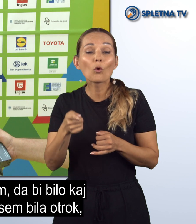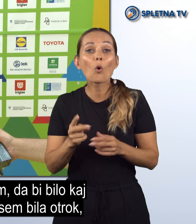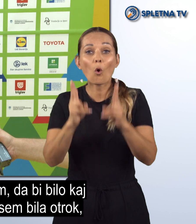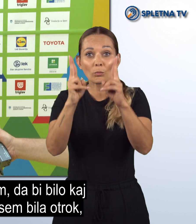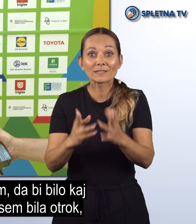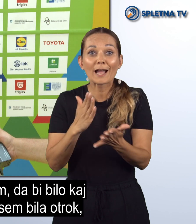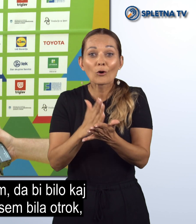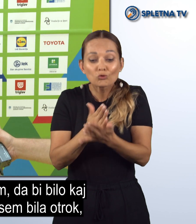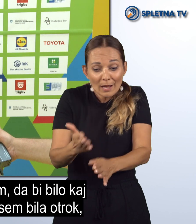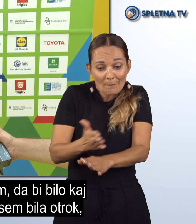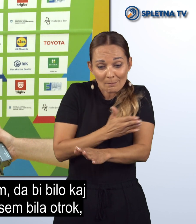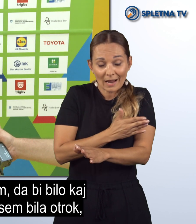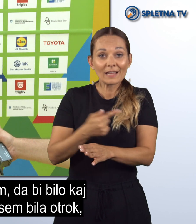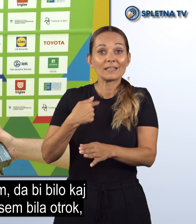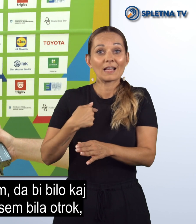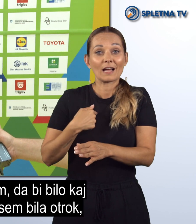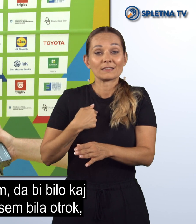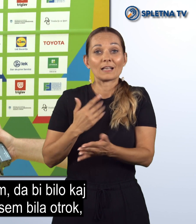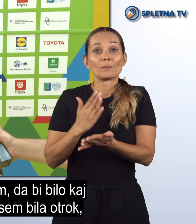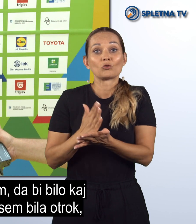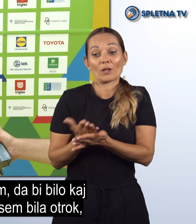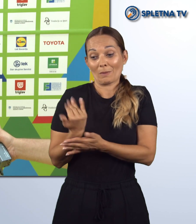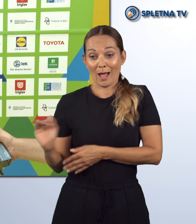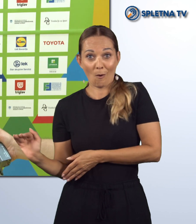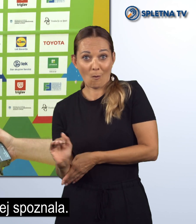kaj takega že prej, ko sem bila še jaz